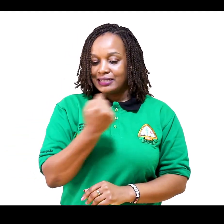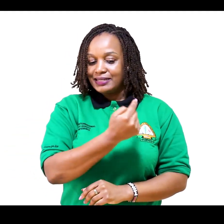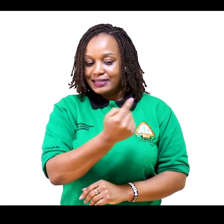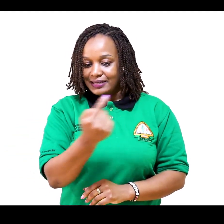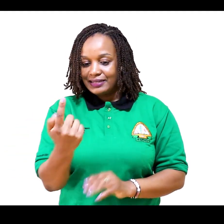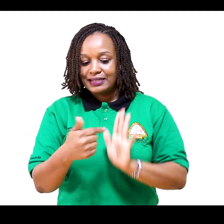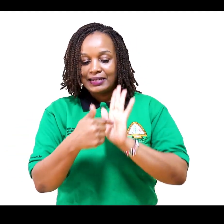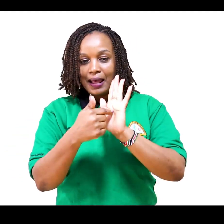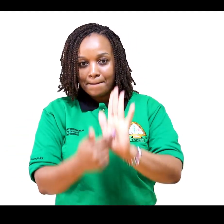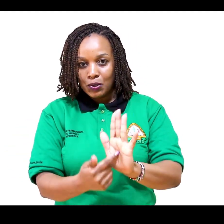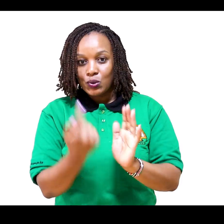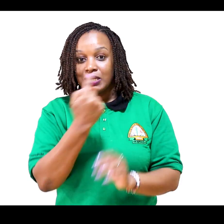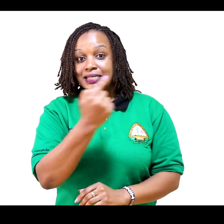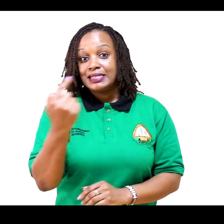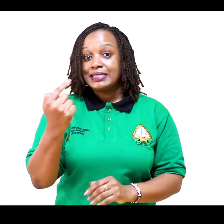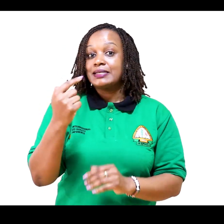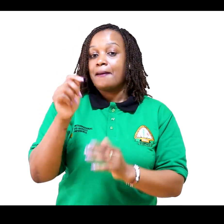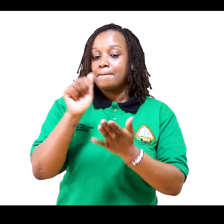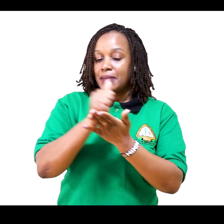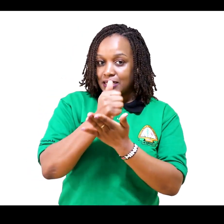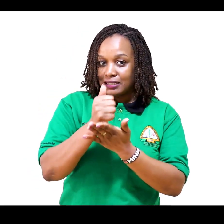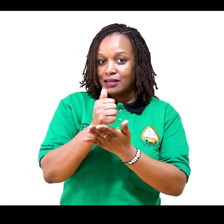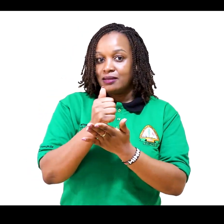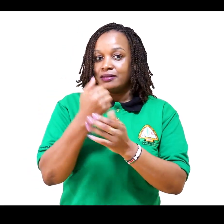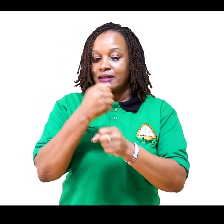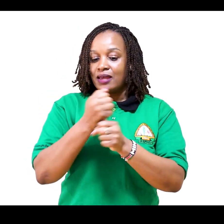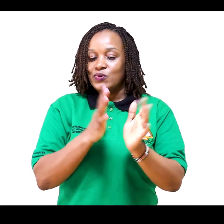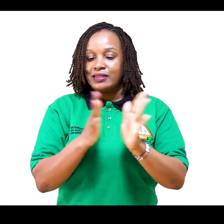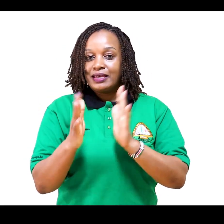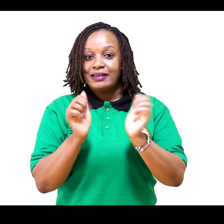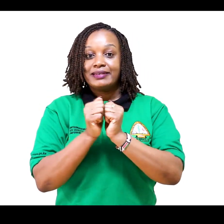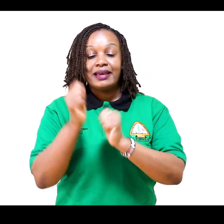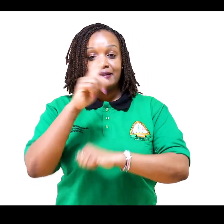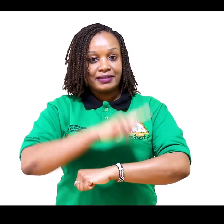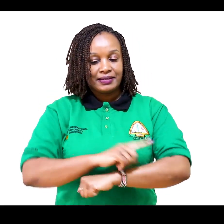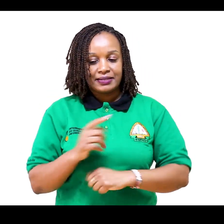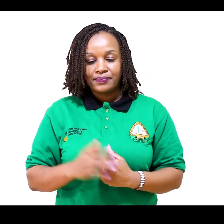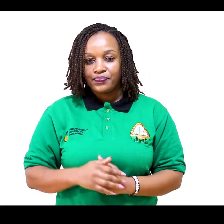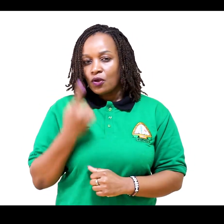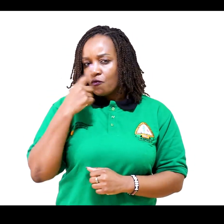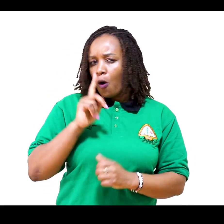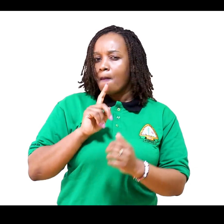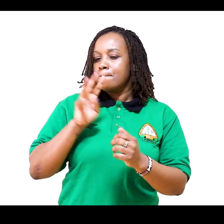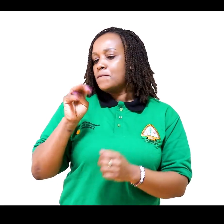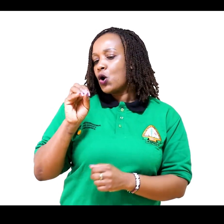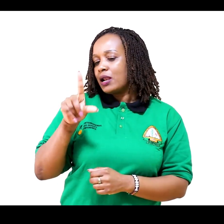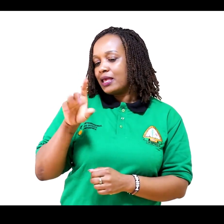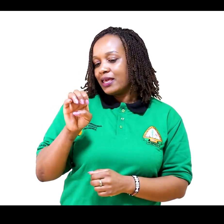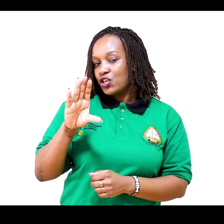kwa kila sampuli kwa kila mdudu na hufanyika kwa siku 10. Kwa uchanganuzi wa